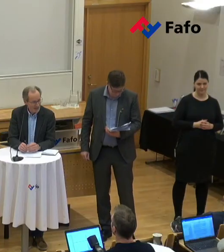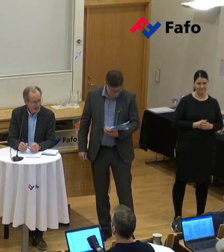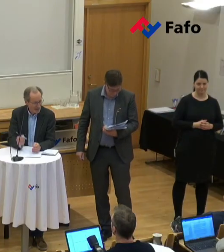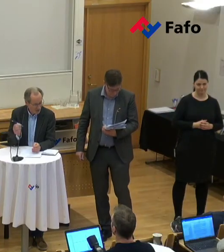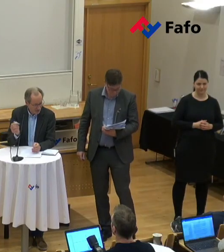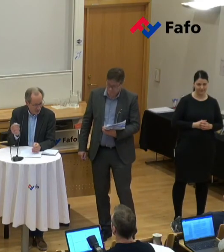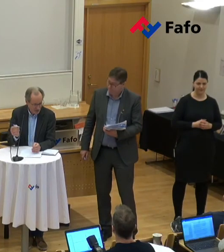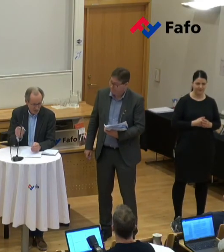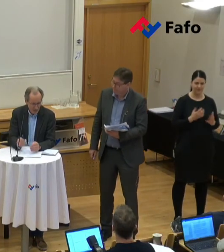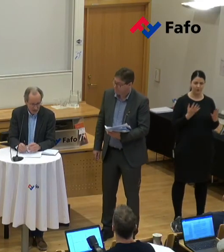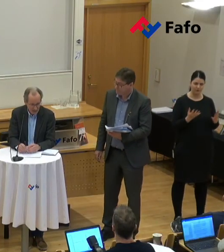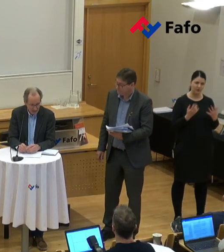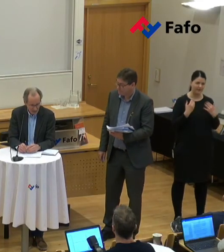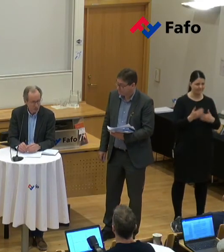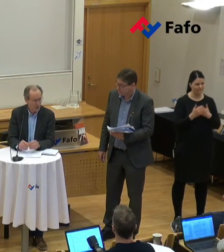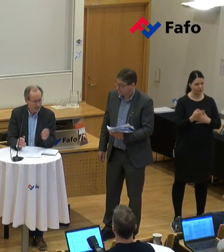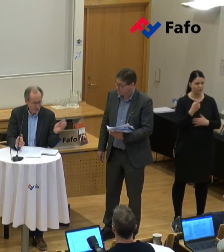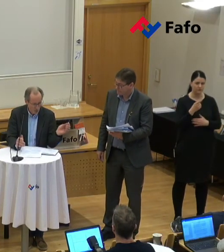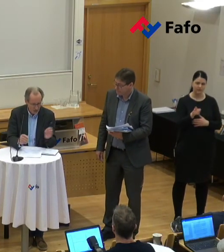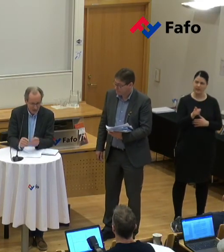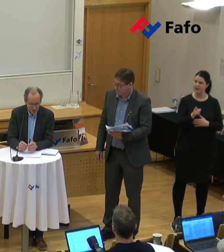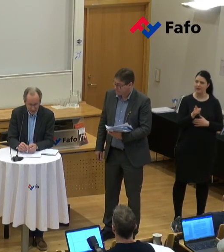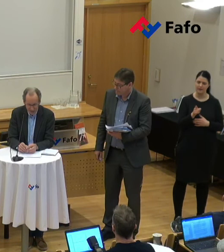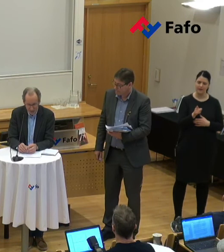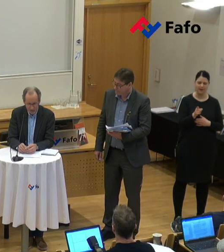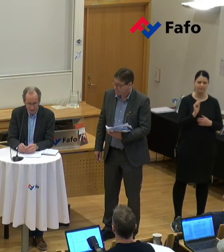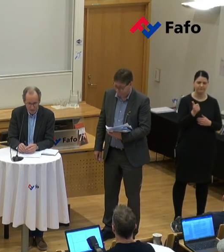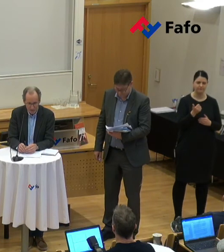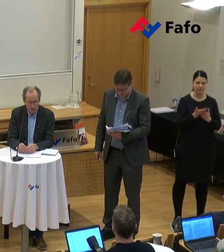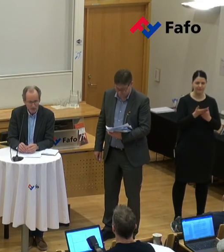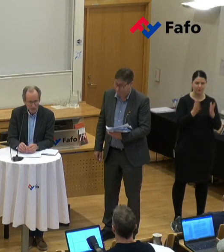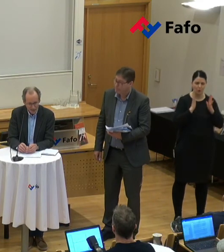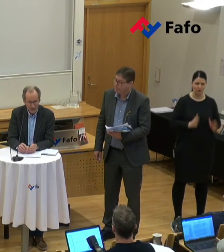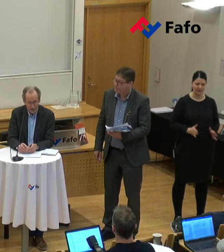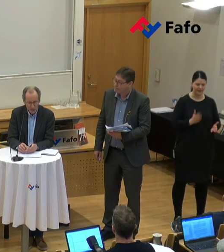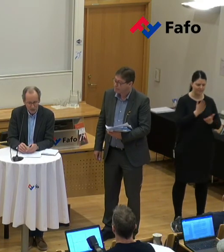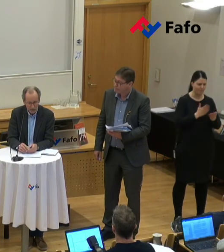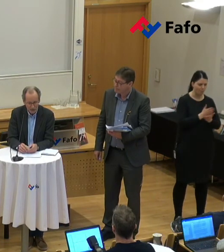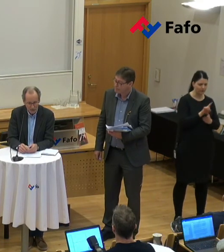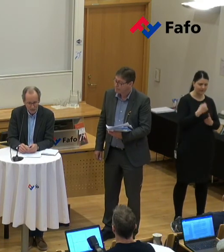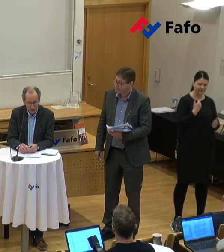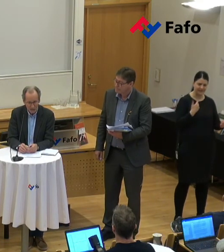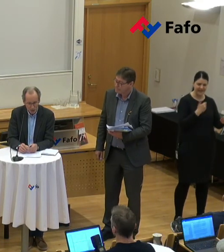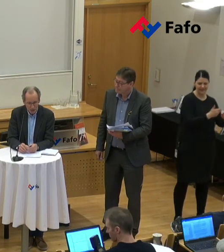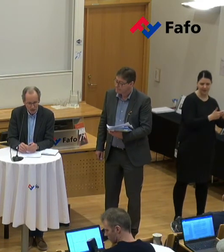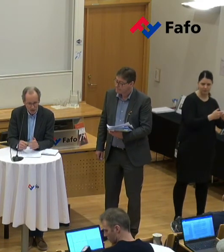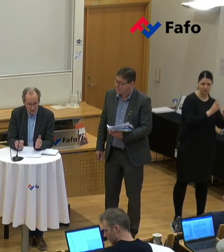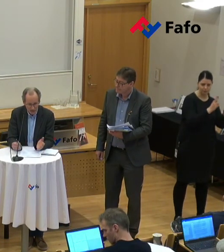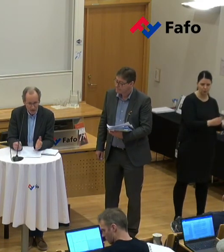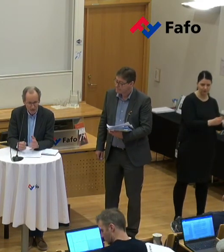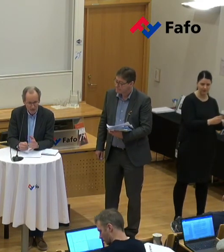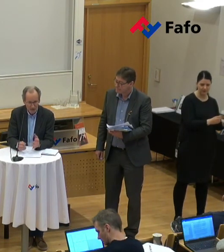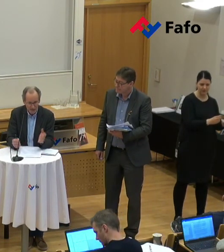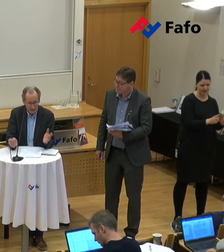Og ellers i forhold til det, når man først inne på holdninger, så er det jo dette med måten vi tilnærmer oss